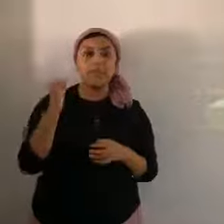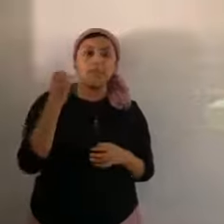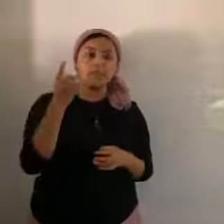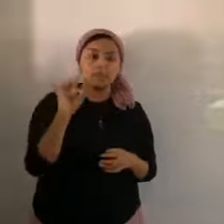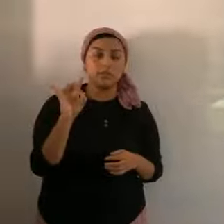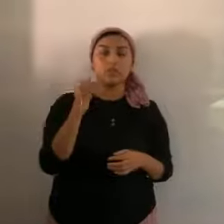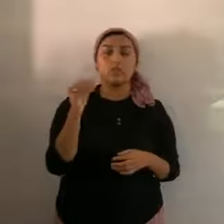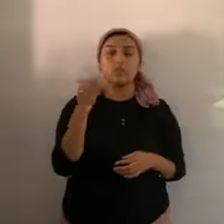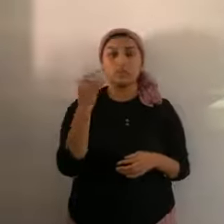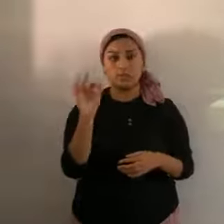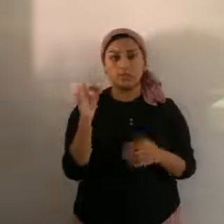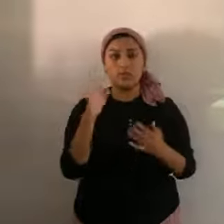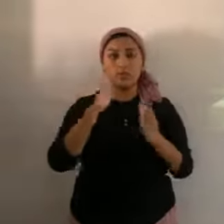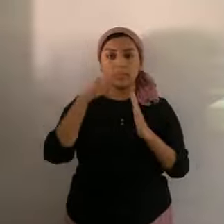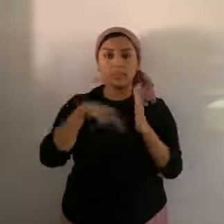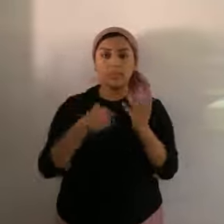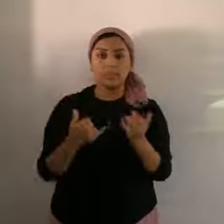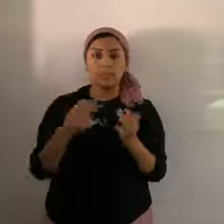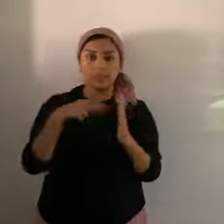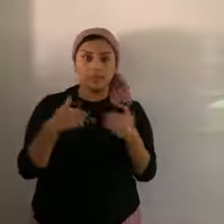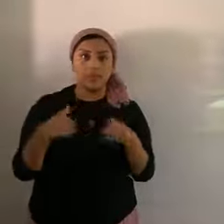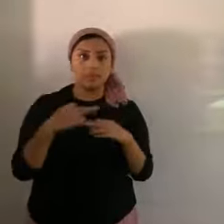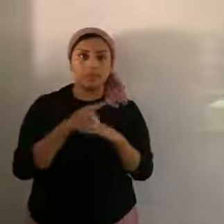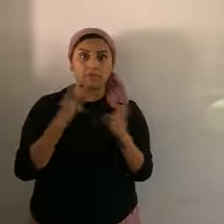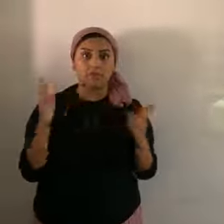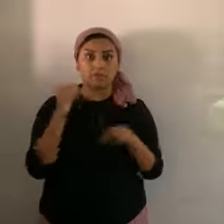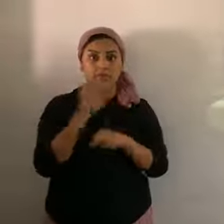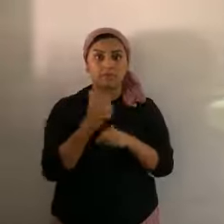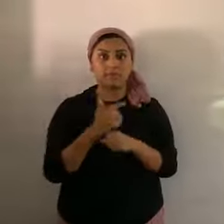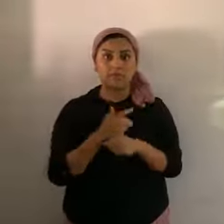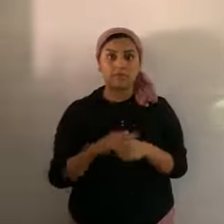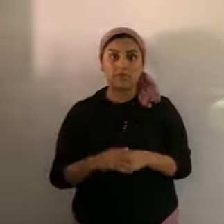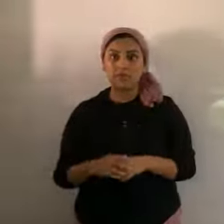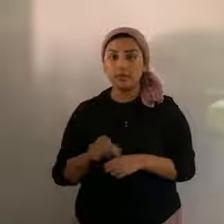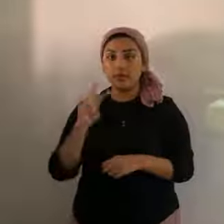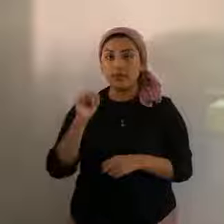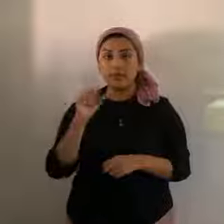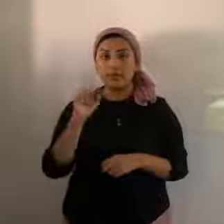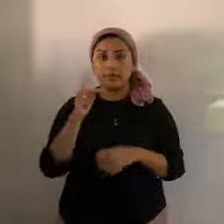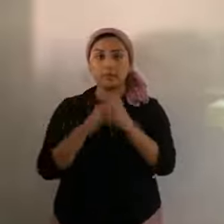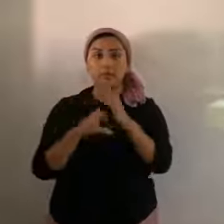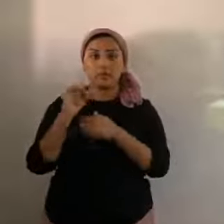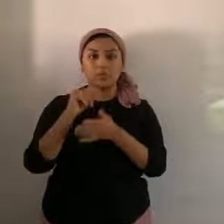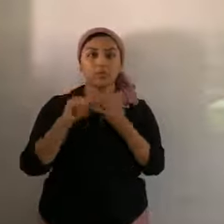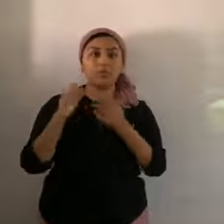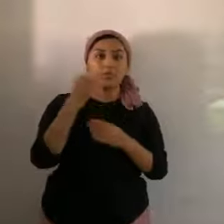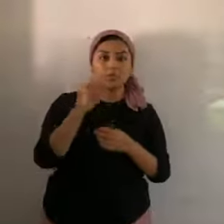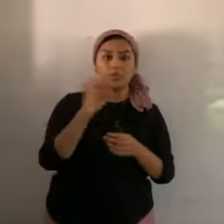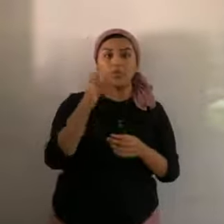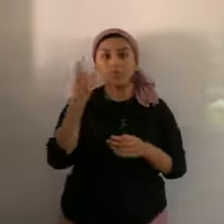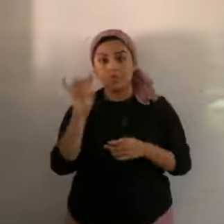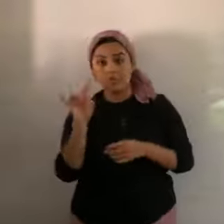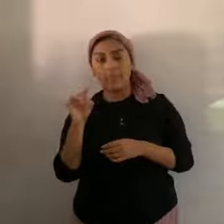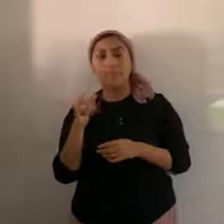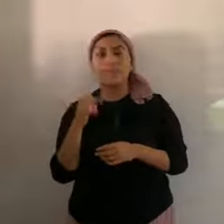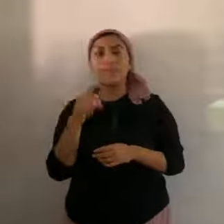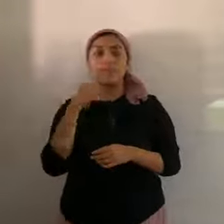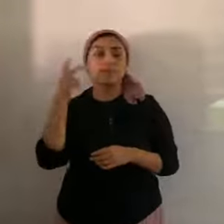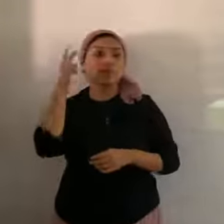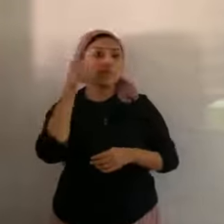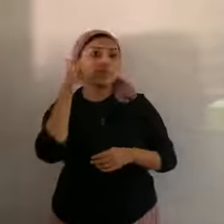19. Lo leo, ¿lo tienen a la vista, amados? Marcos 11, 18, 19. Y lo oyeron los escribas y